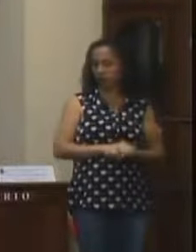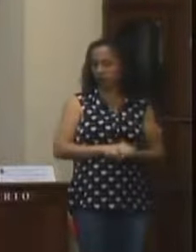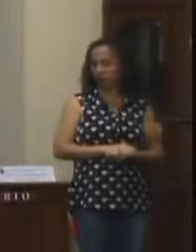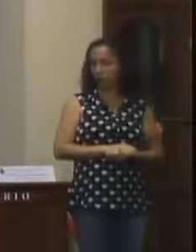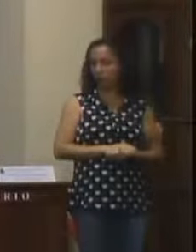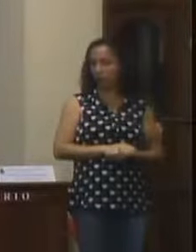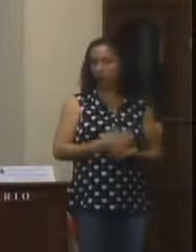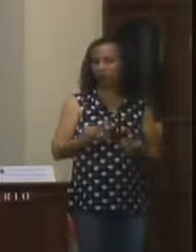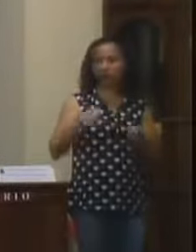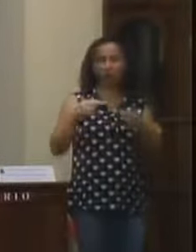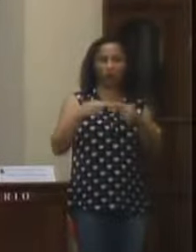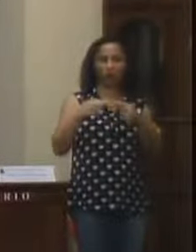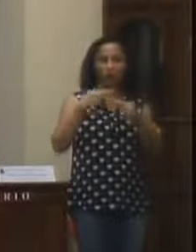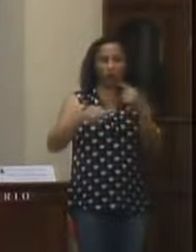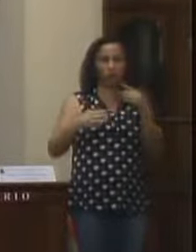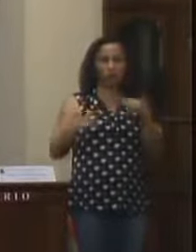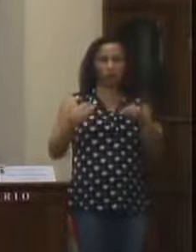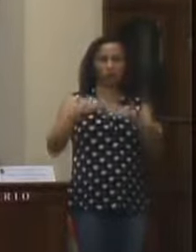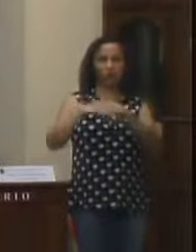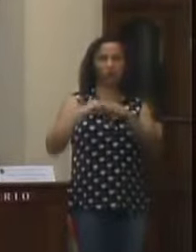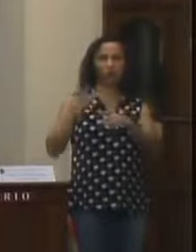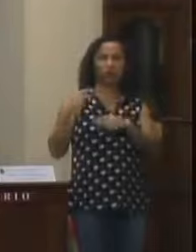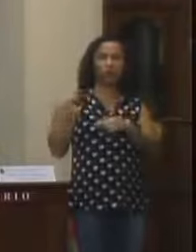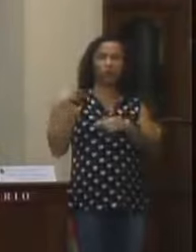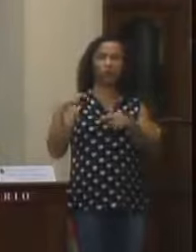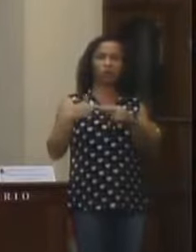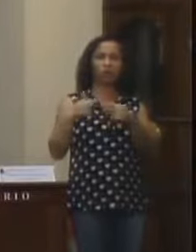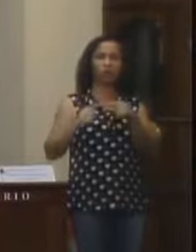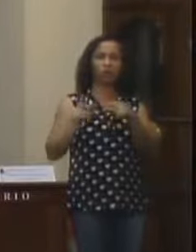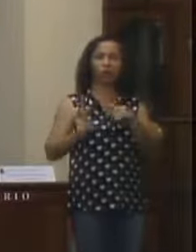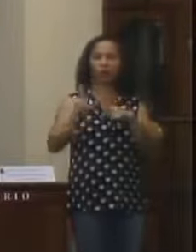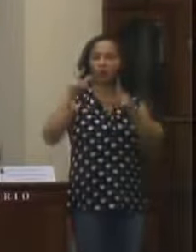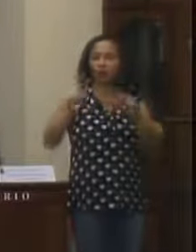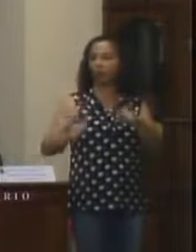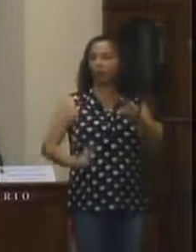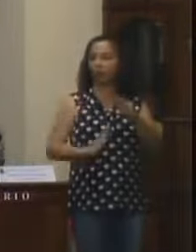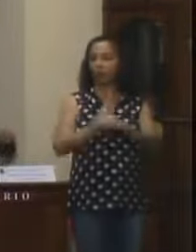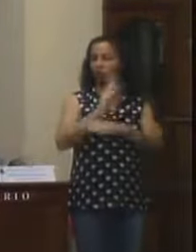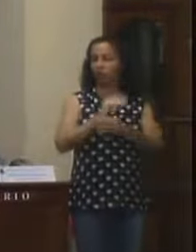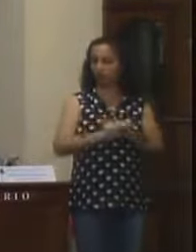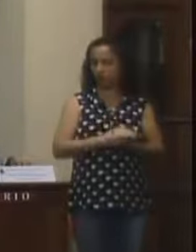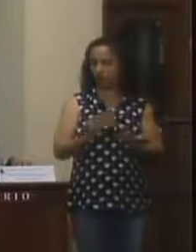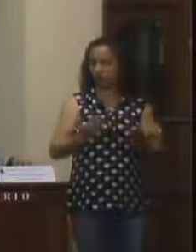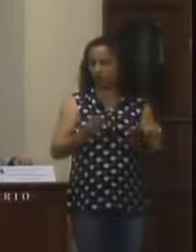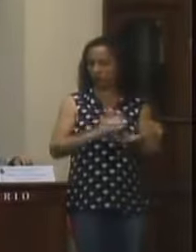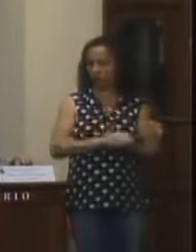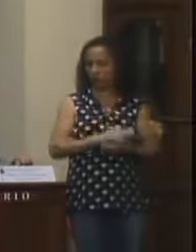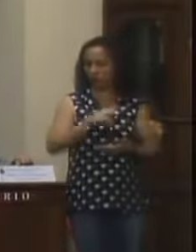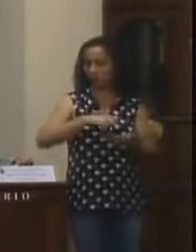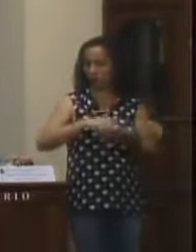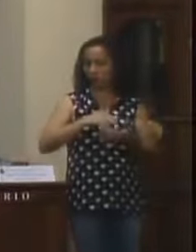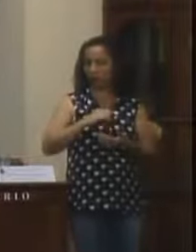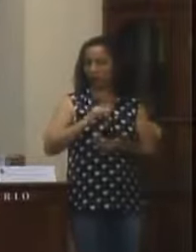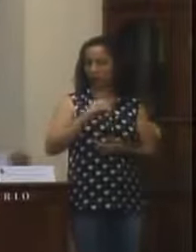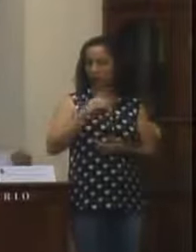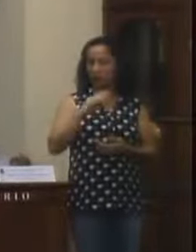Em discussão, passo a votação. Os vereadores concordam, permaneça como estão. Aprovado. Passamos então agora à leitura das